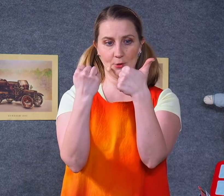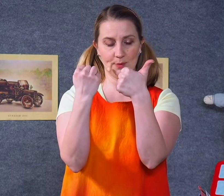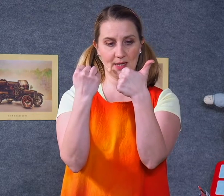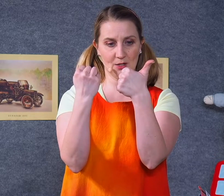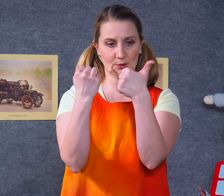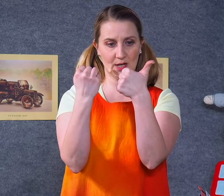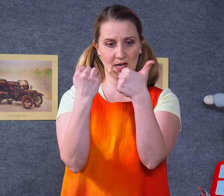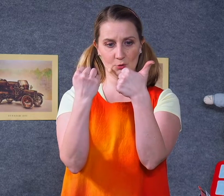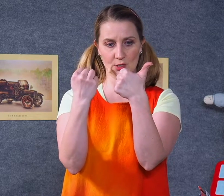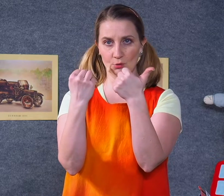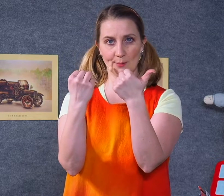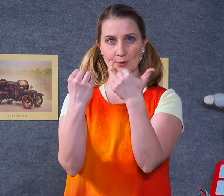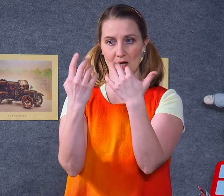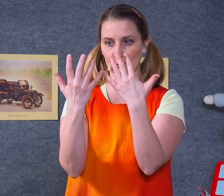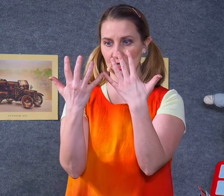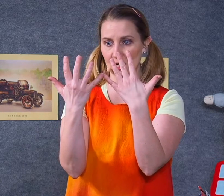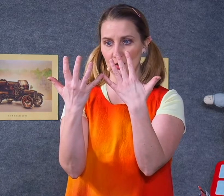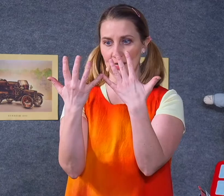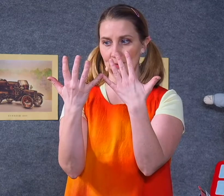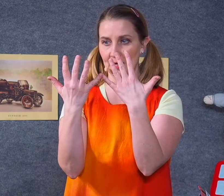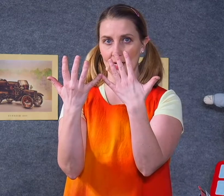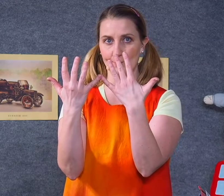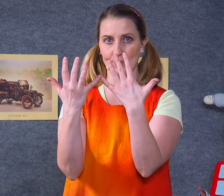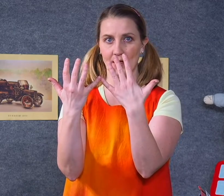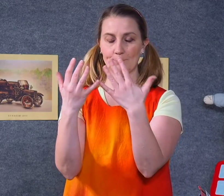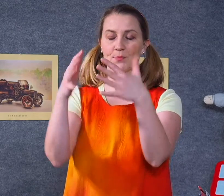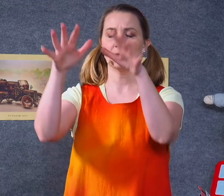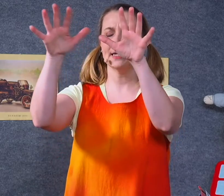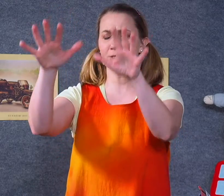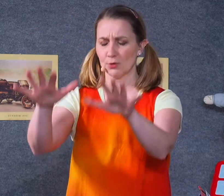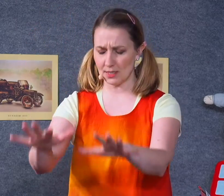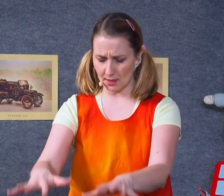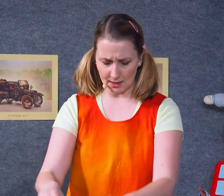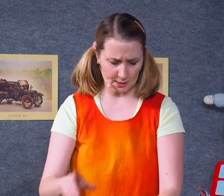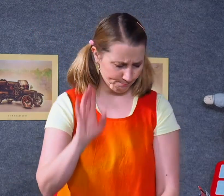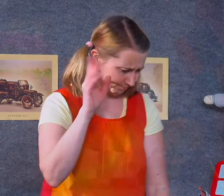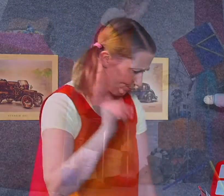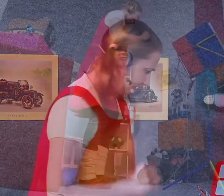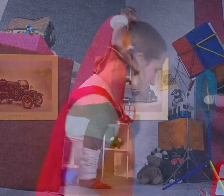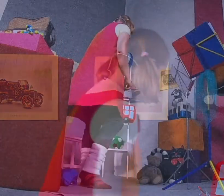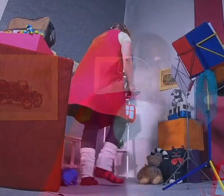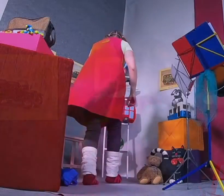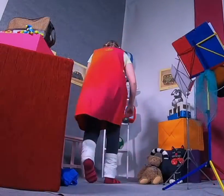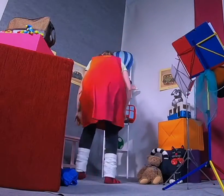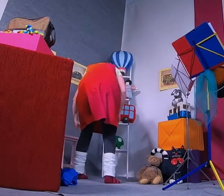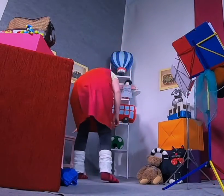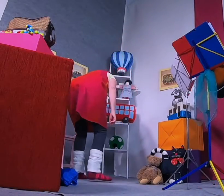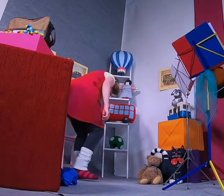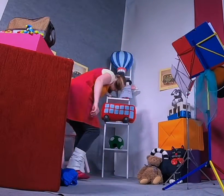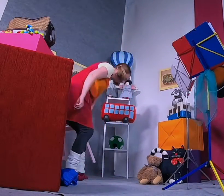pitää aloittaa alusta. Kuinka monta autoa siellä oikein menee? Hei, istu taas alas. Joo, sillä on helpompi laskea.